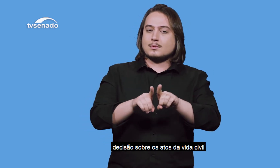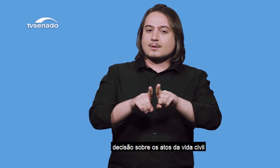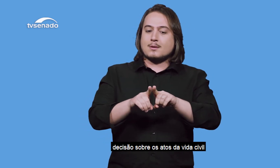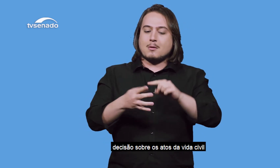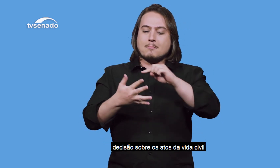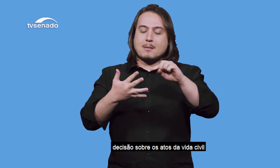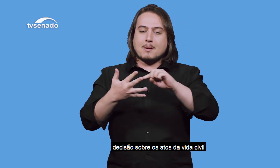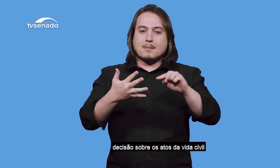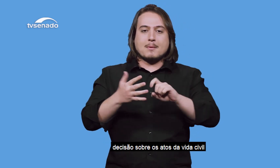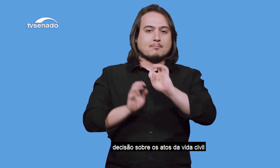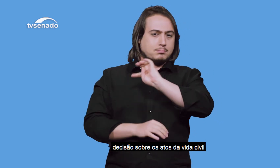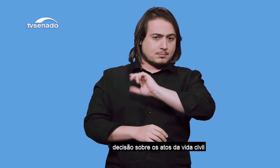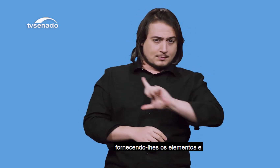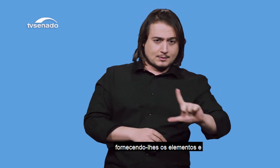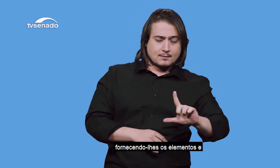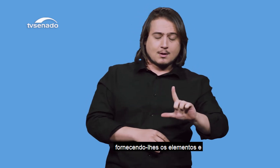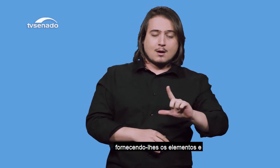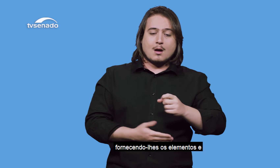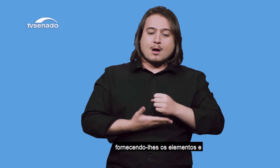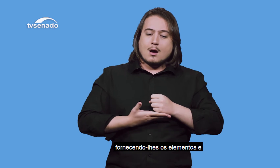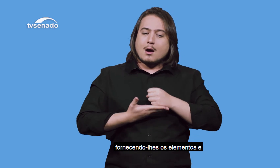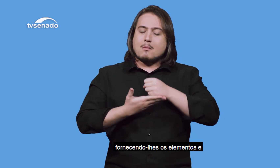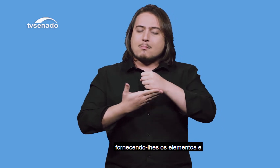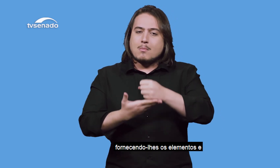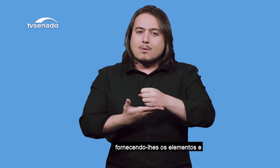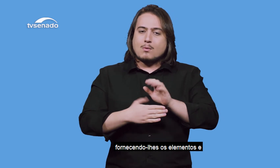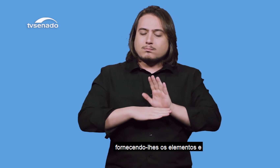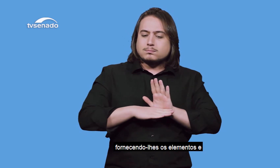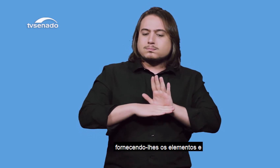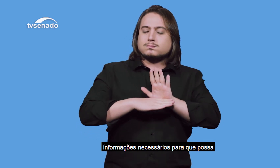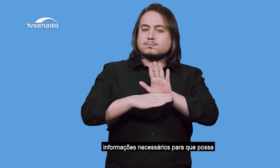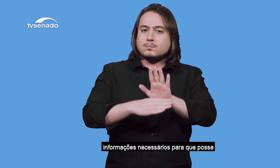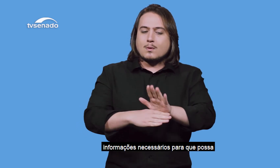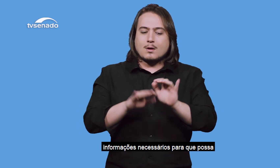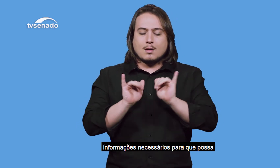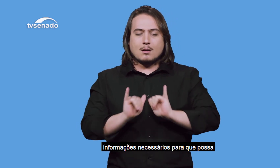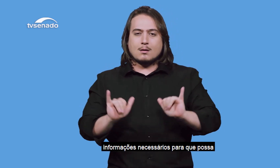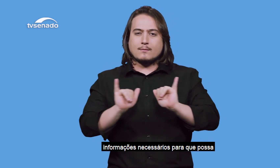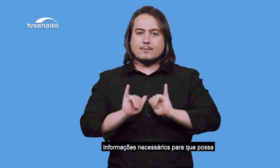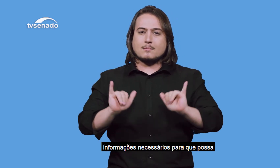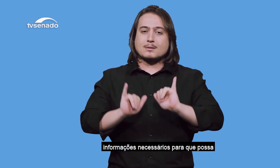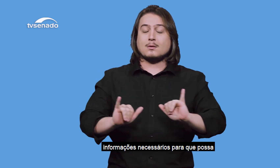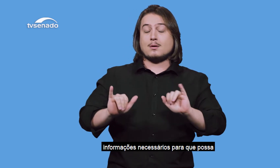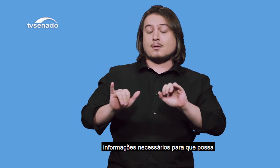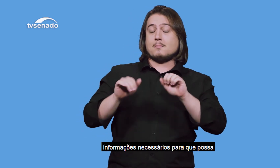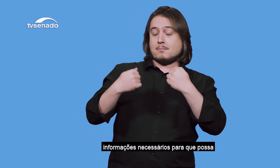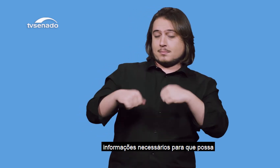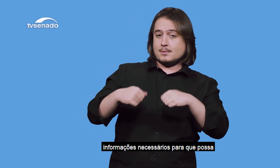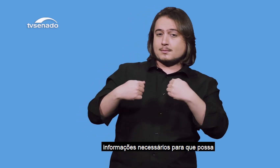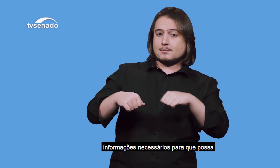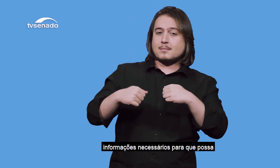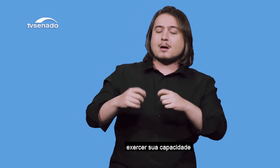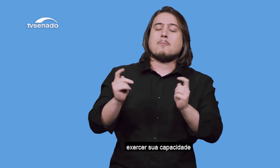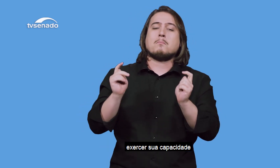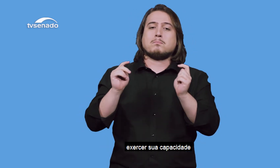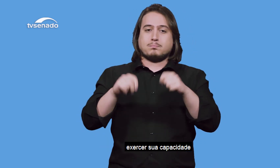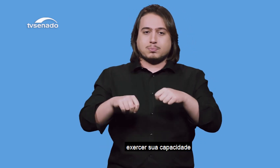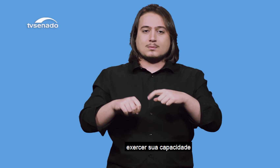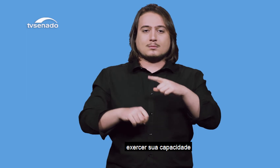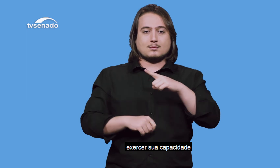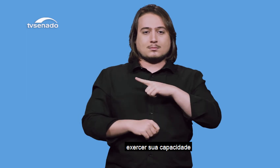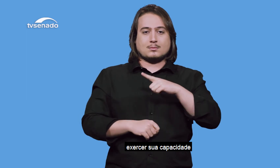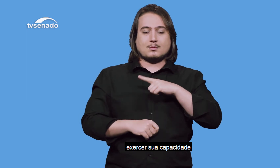da vida civil fornecendo-lhes os elementos e informações necessários para que possa exercer